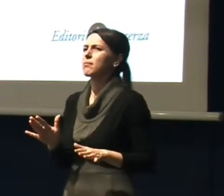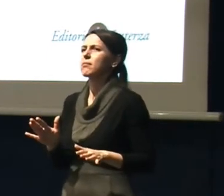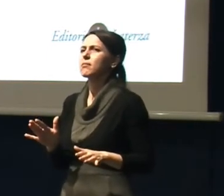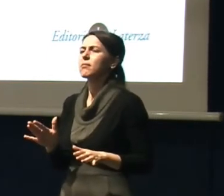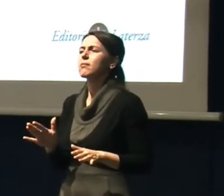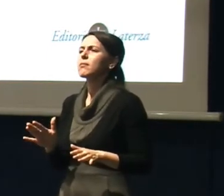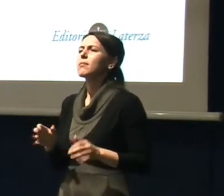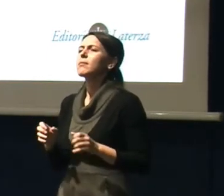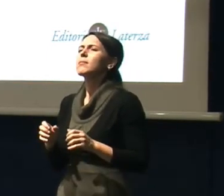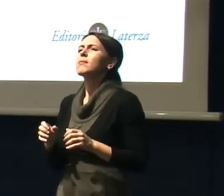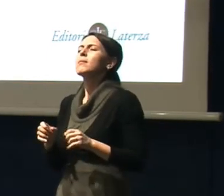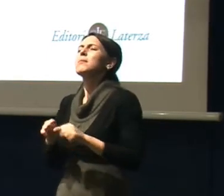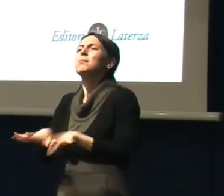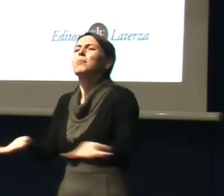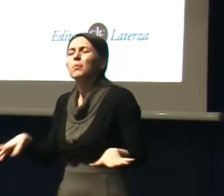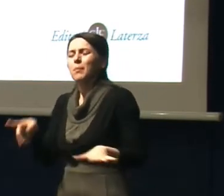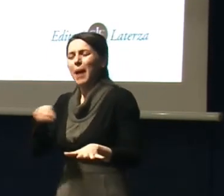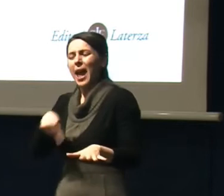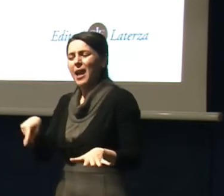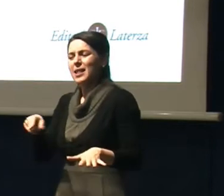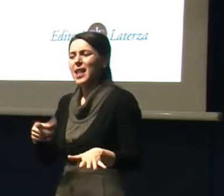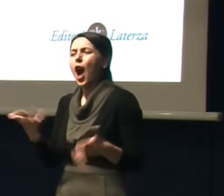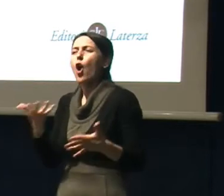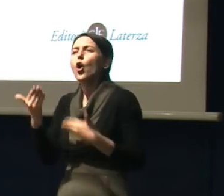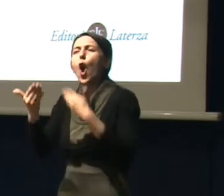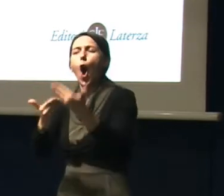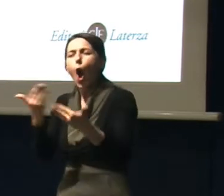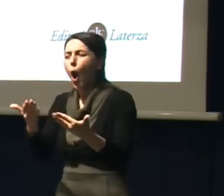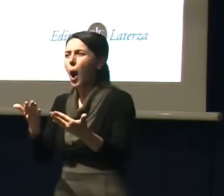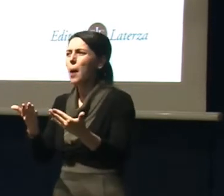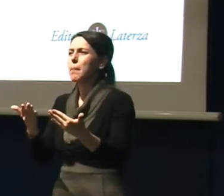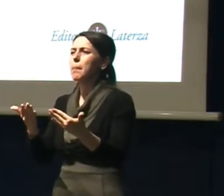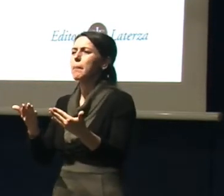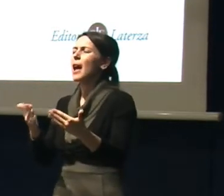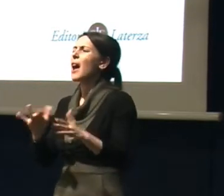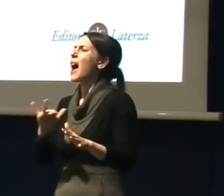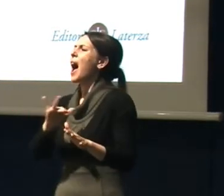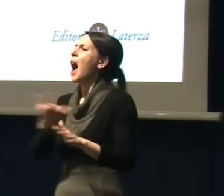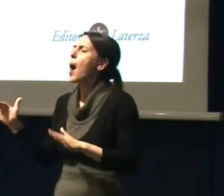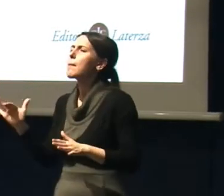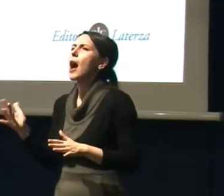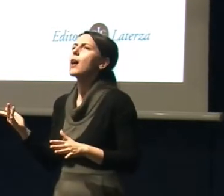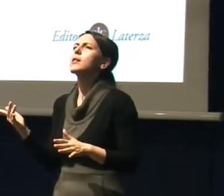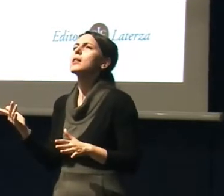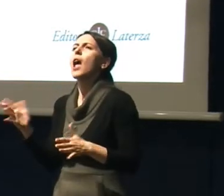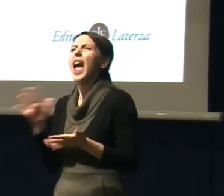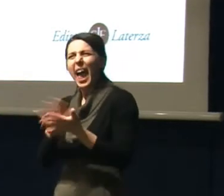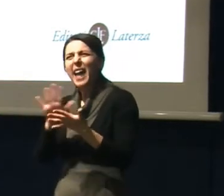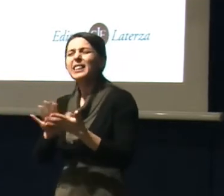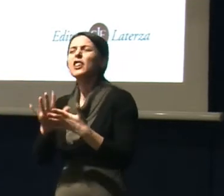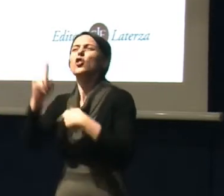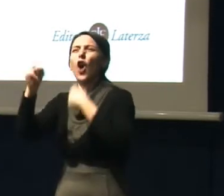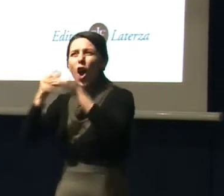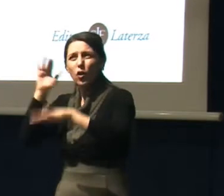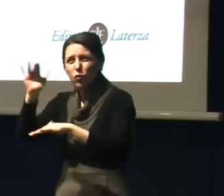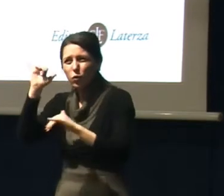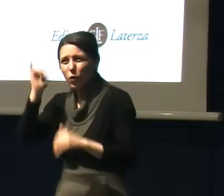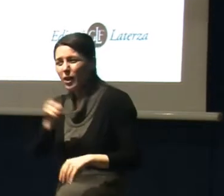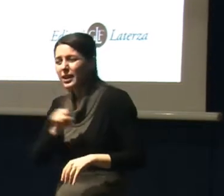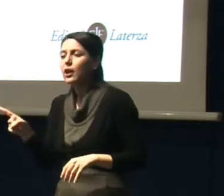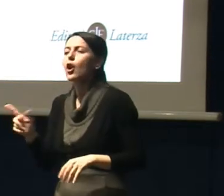i media alla fine non si non sappiamo se gli editori sopravviveranno però la cosa importante